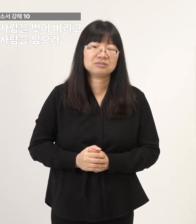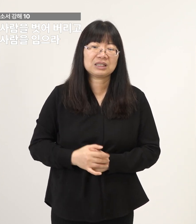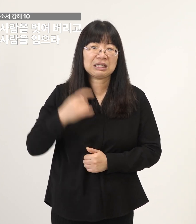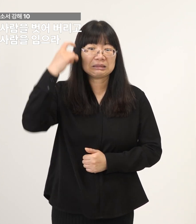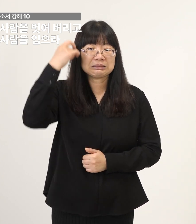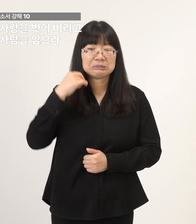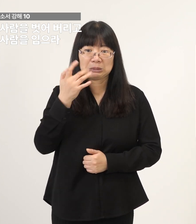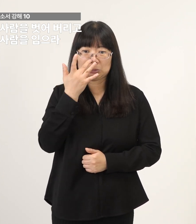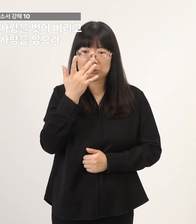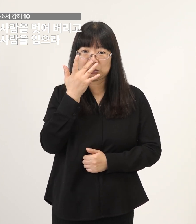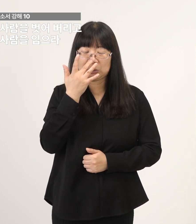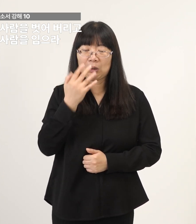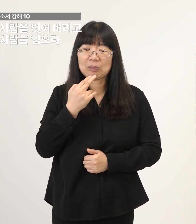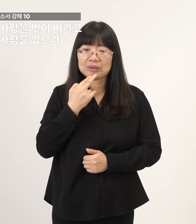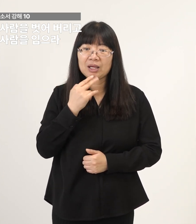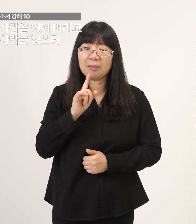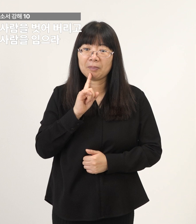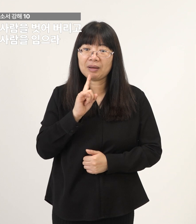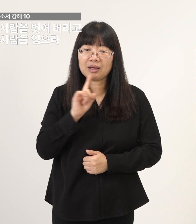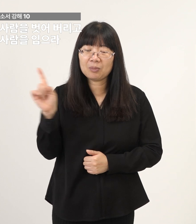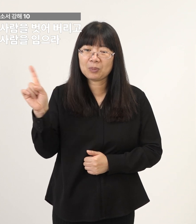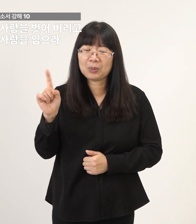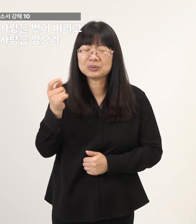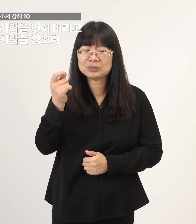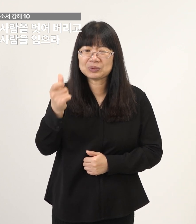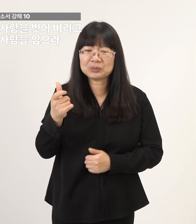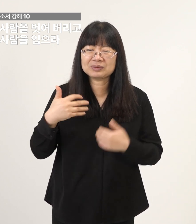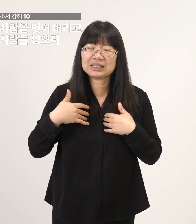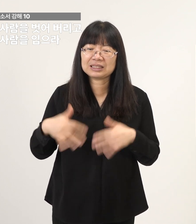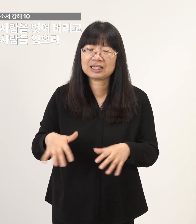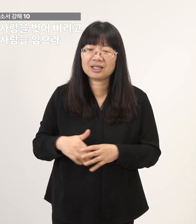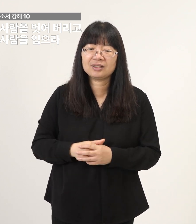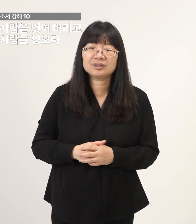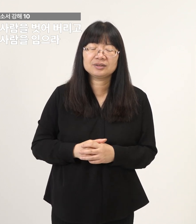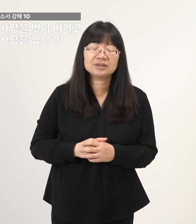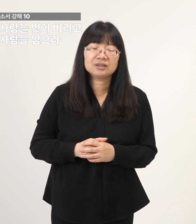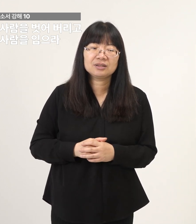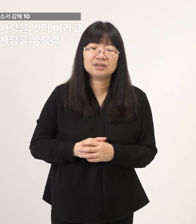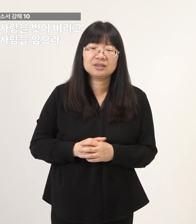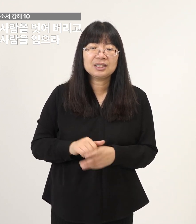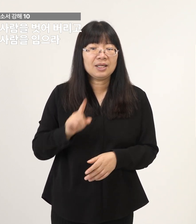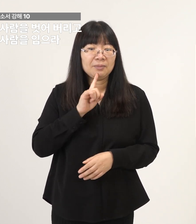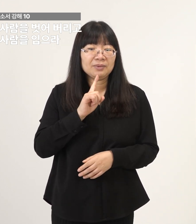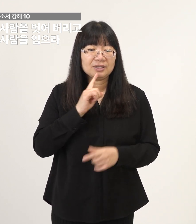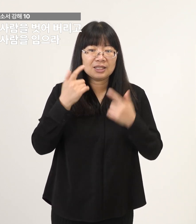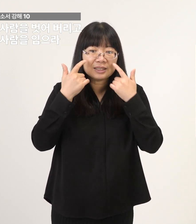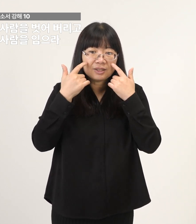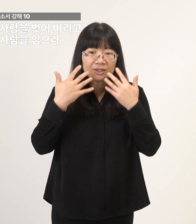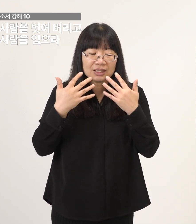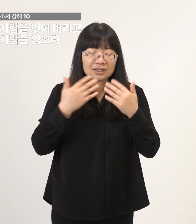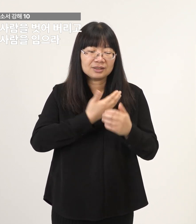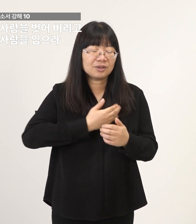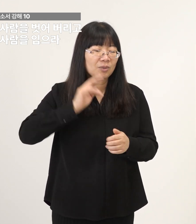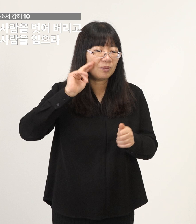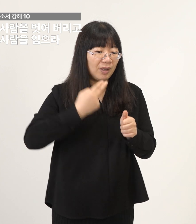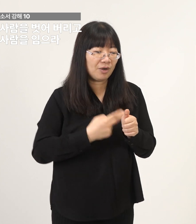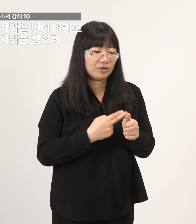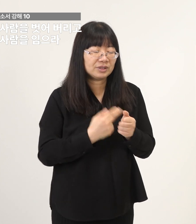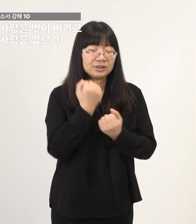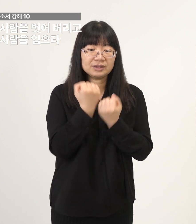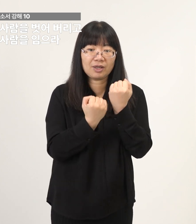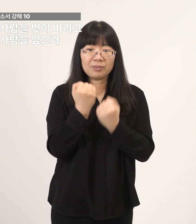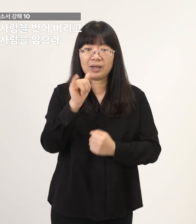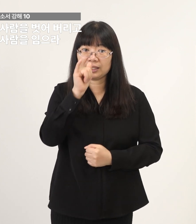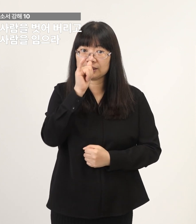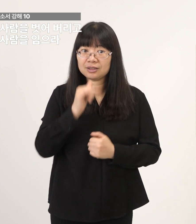감각이 없다는 말은 조금 사실은 약한 얘기입니다. 이 말을 정확히 사도 바울은 이렇게